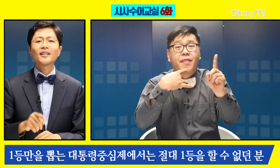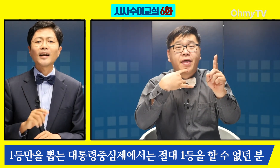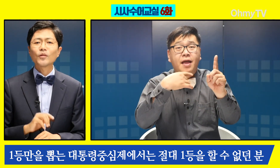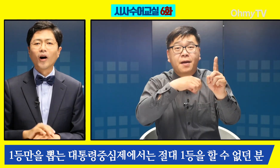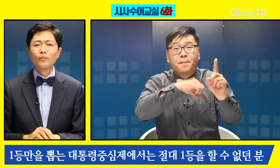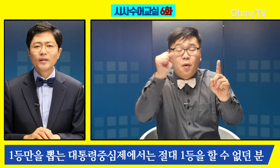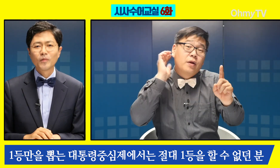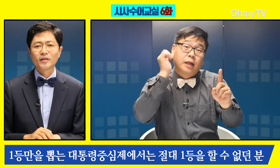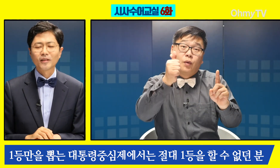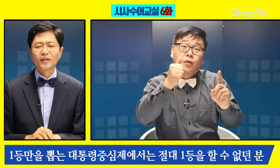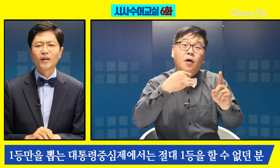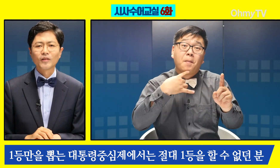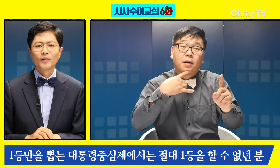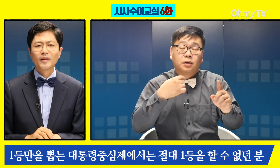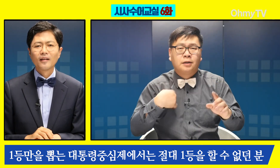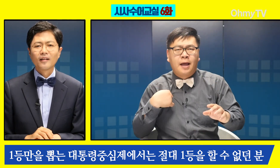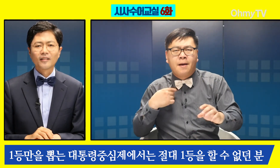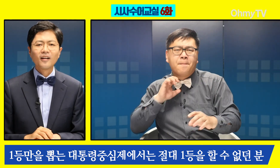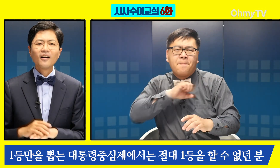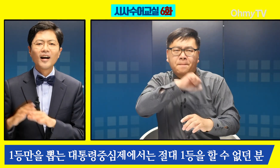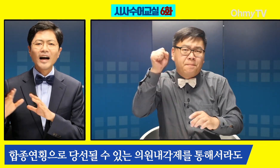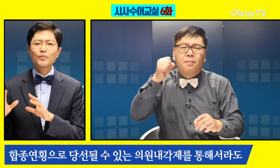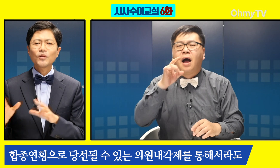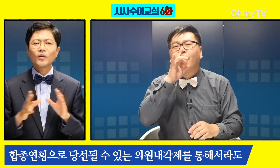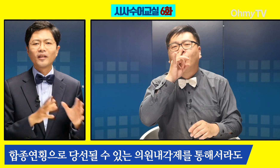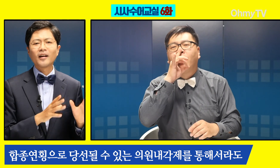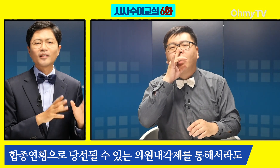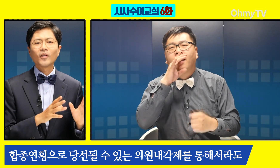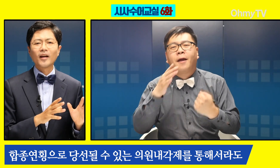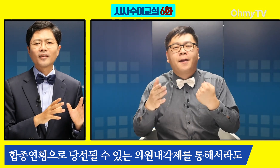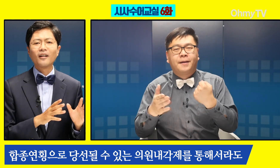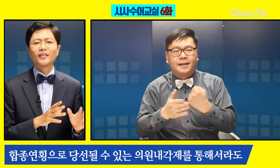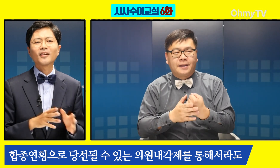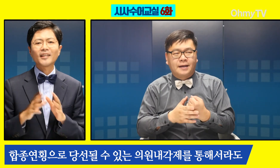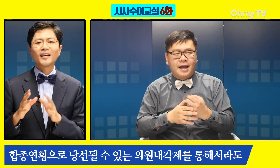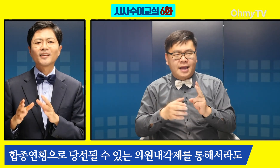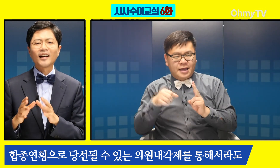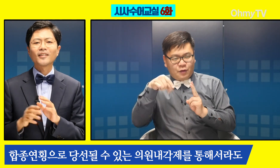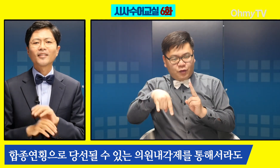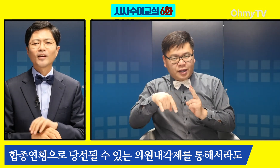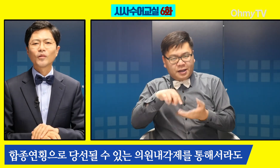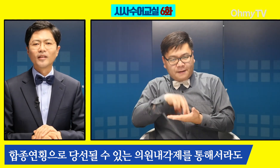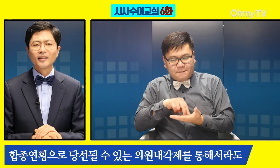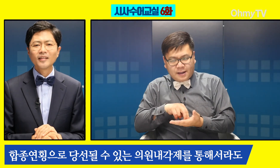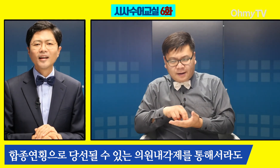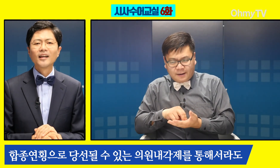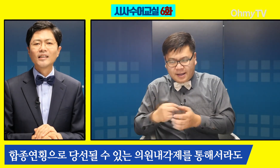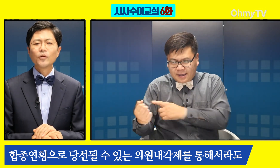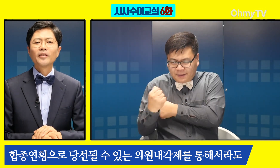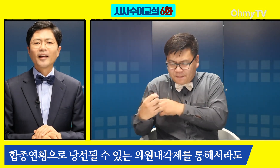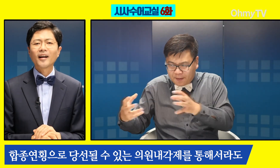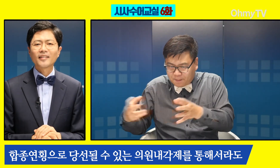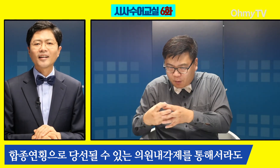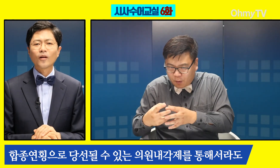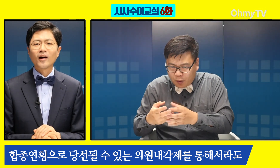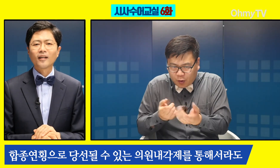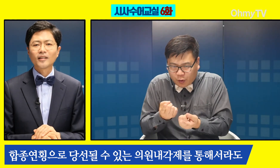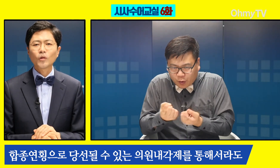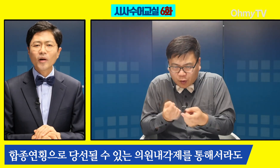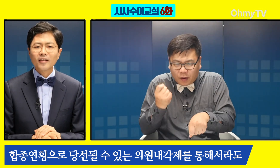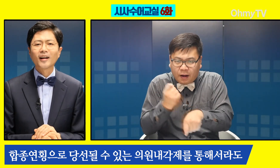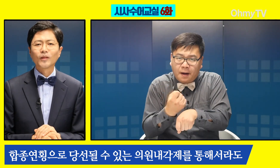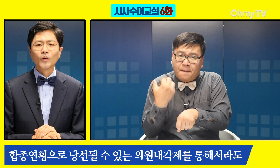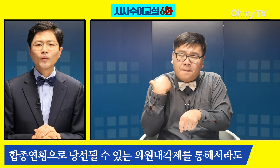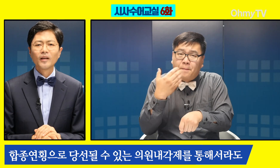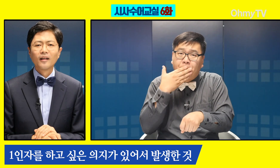절대 1등을 할 수 없는 분이셨다는 거죠. 그래서 합종 연행을 통해서 어떻게든 당선될 수 있는 의원 내각제라고 하는